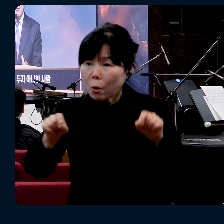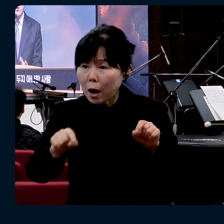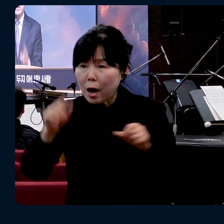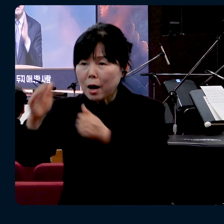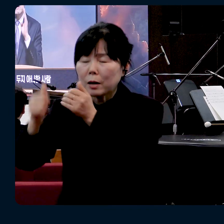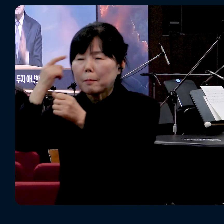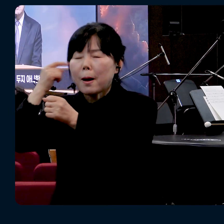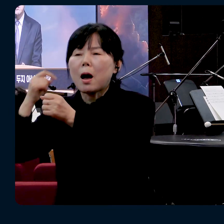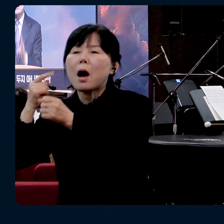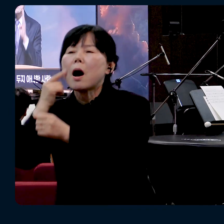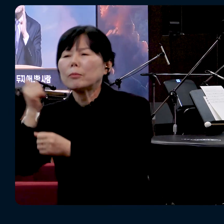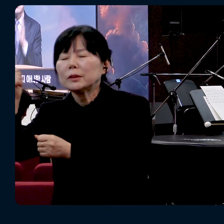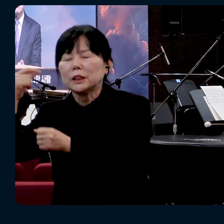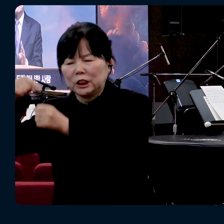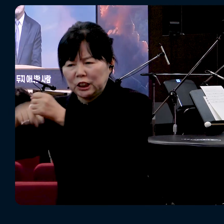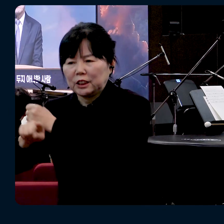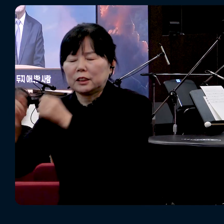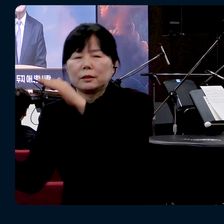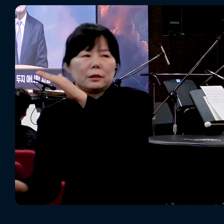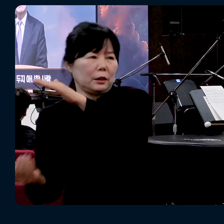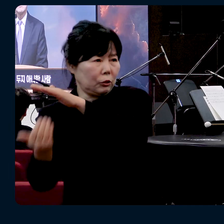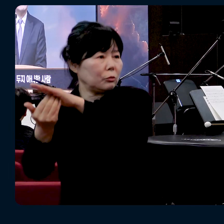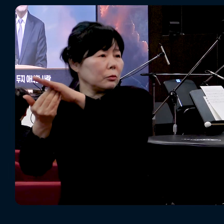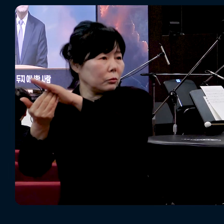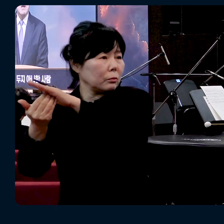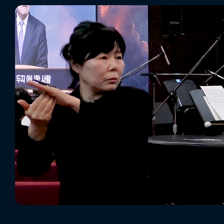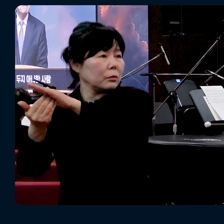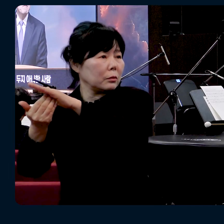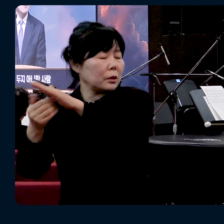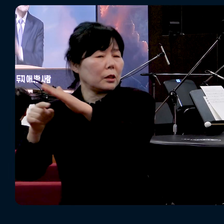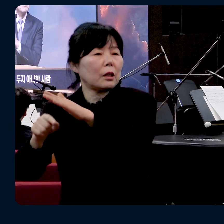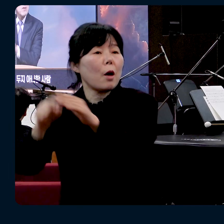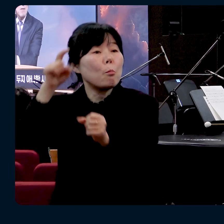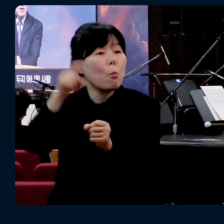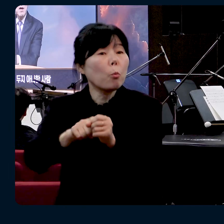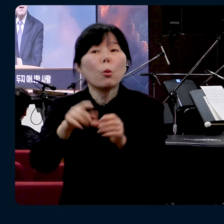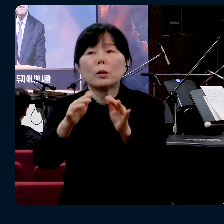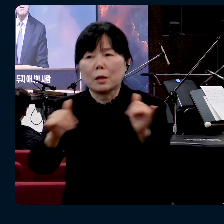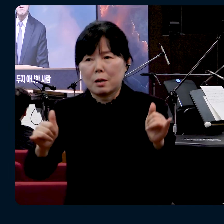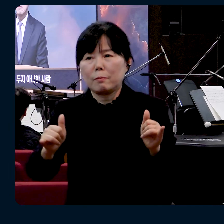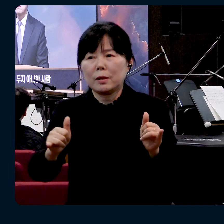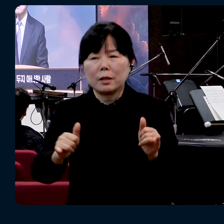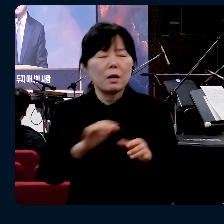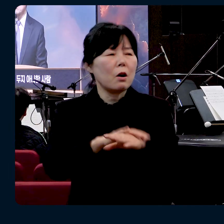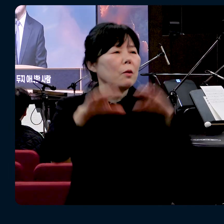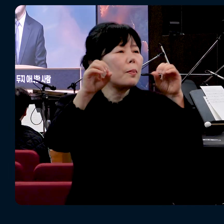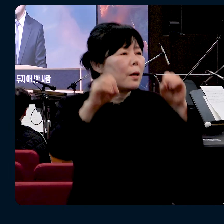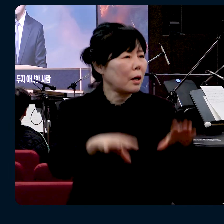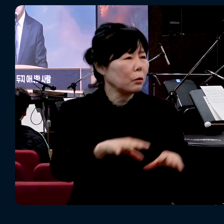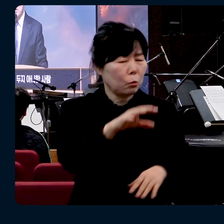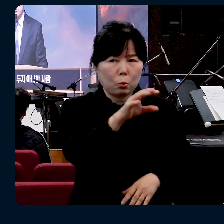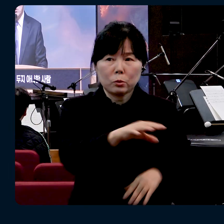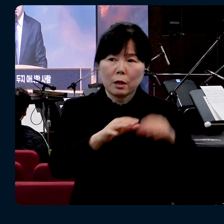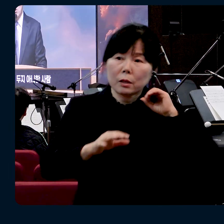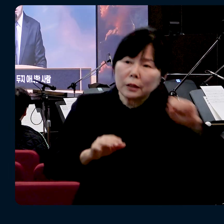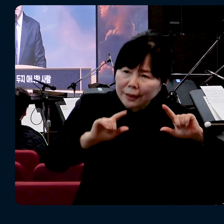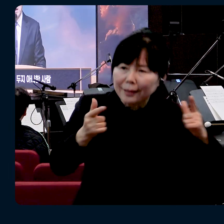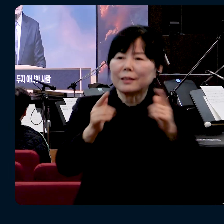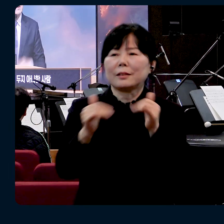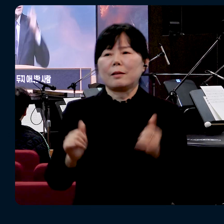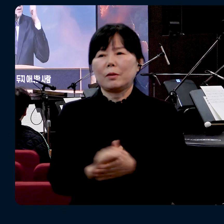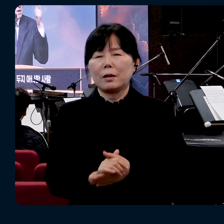목표가 하나님 아버지의 뜻을 이루는 것, 그것인 사람, 바로 그런 사람이다.